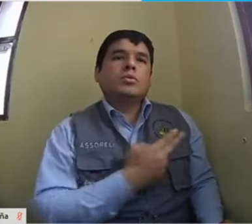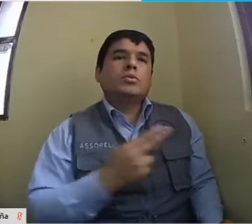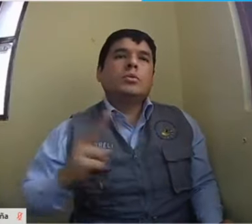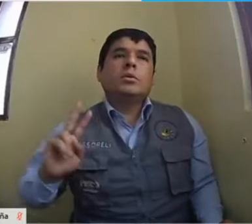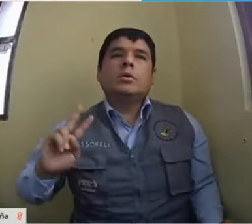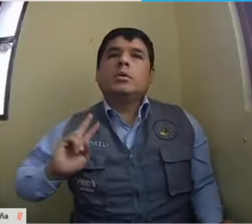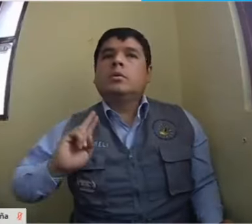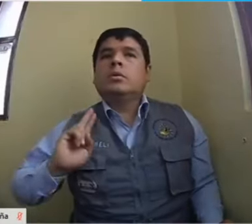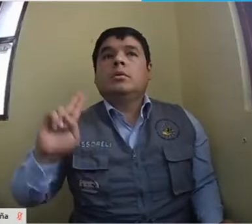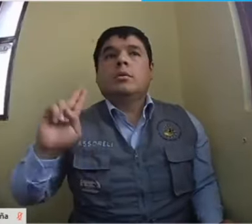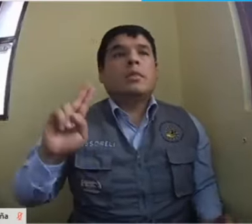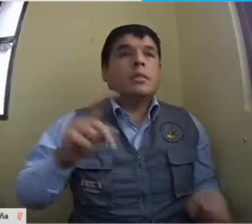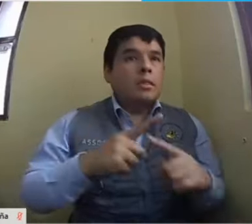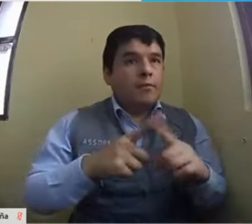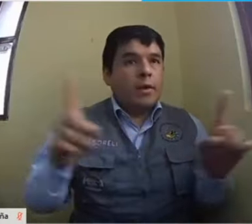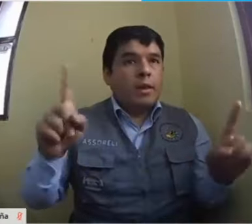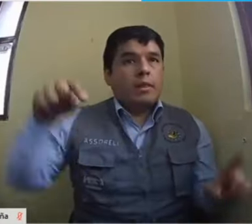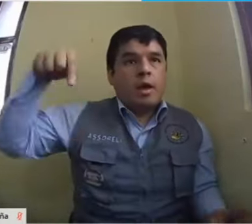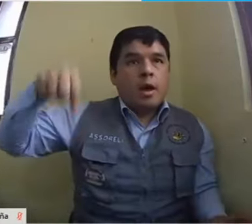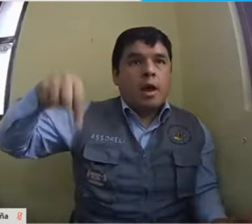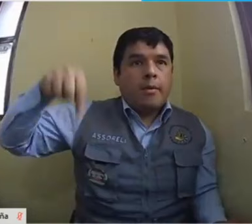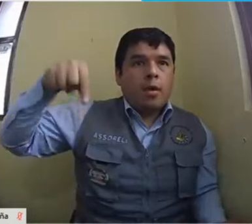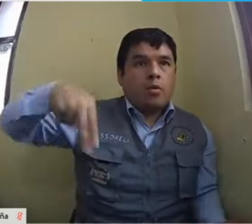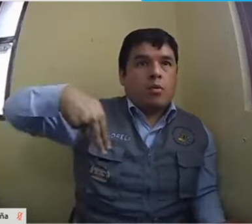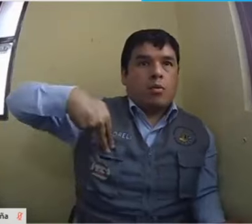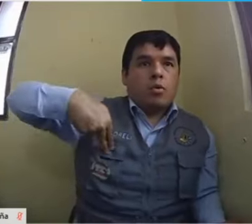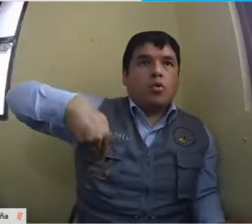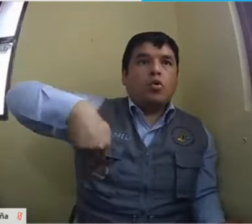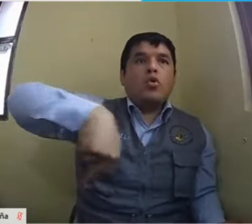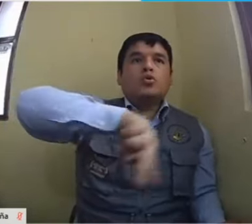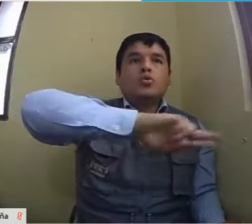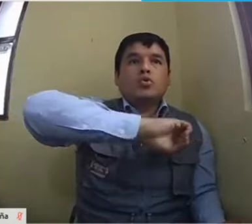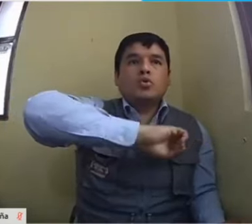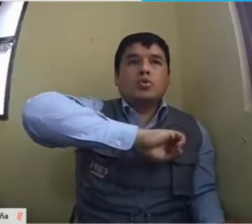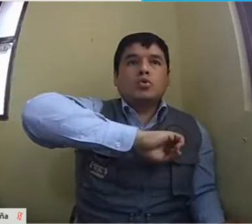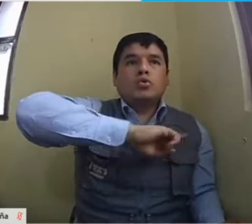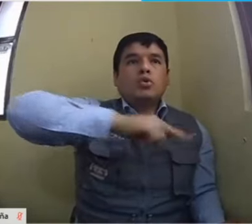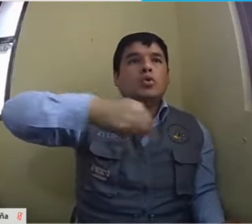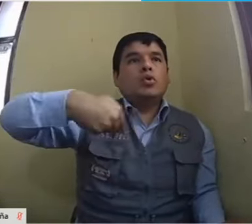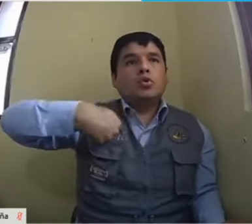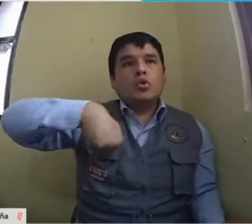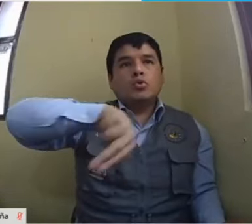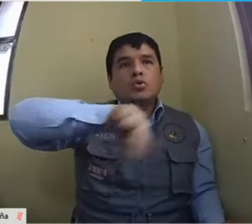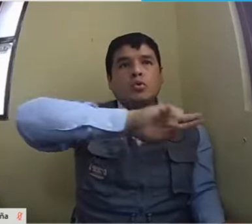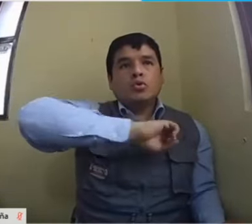Nuestro. Voy a repetir ahorita nosotros, no te preocupes. Nosotros es así, para abajo.